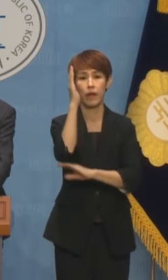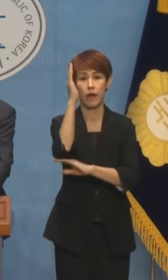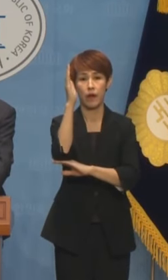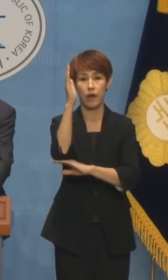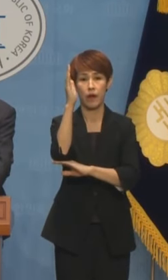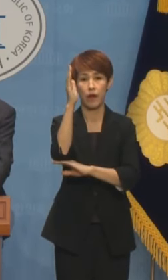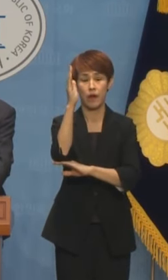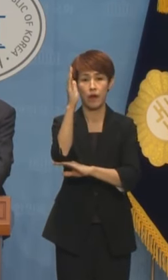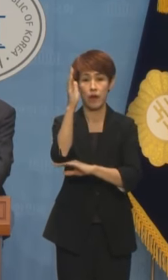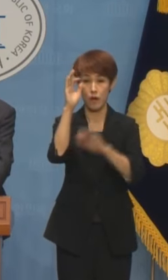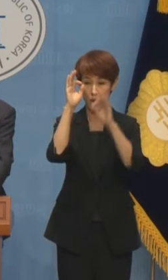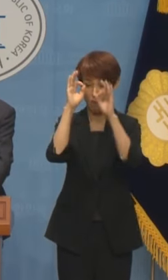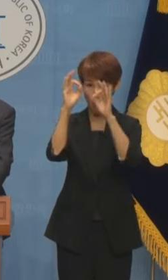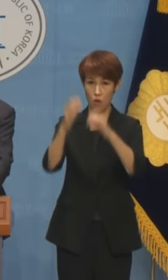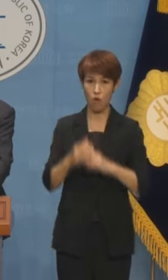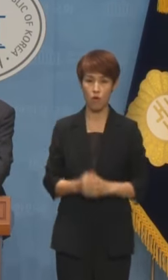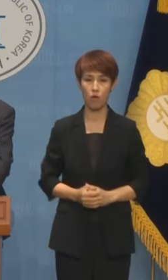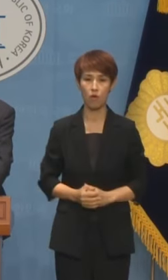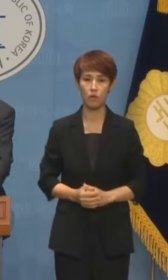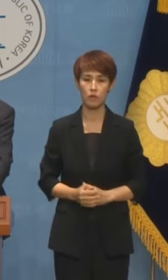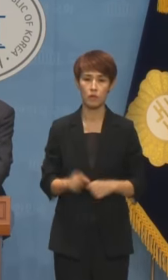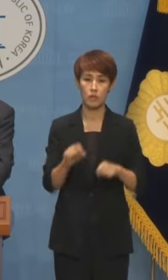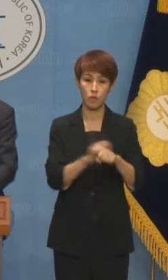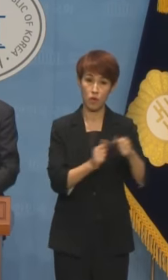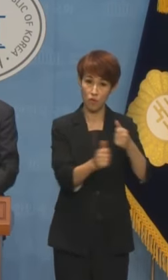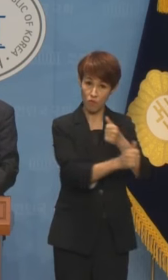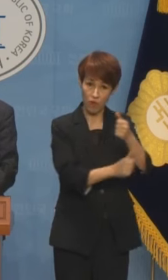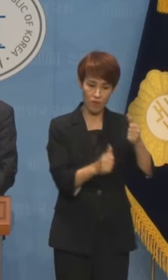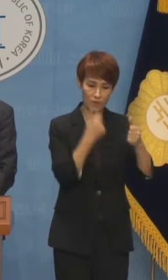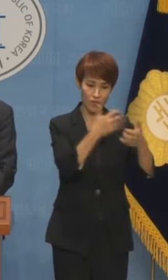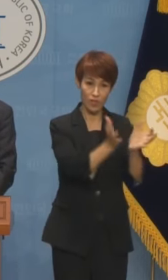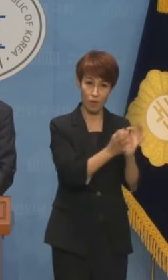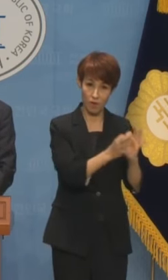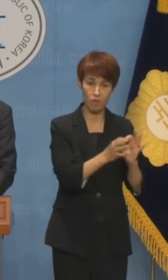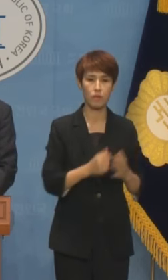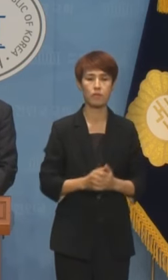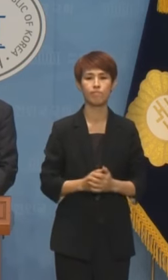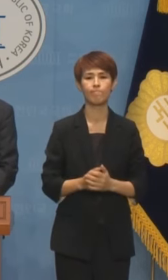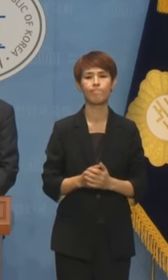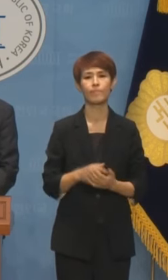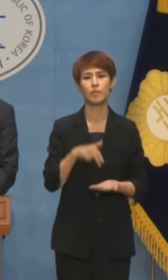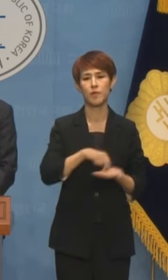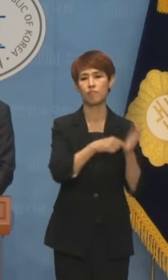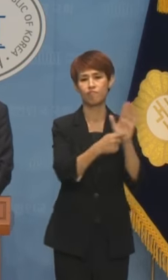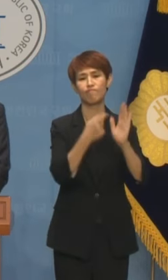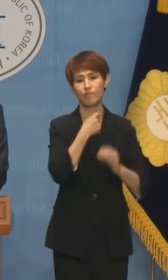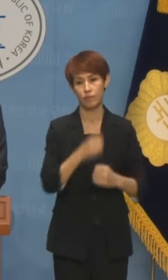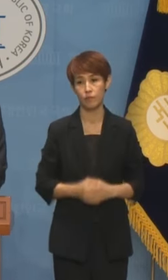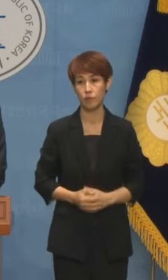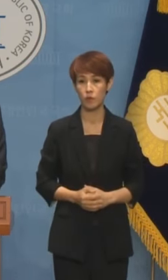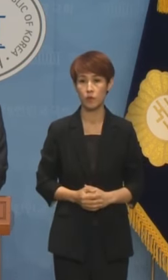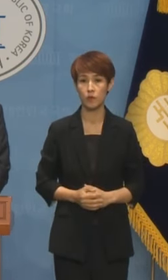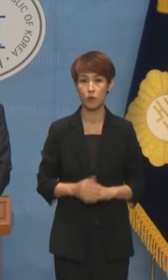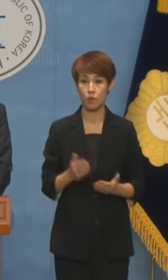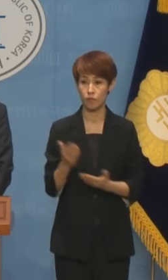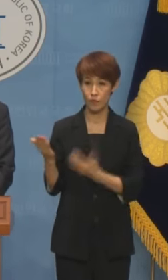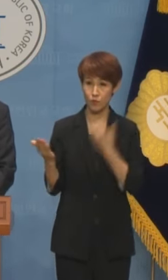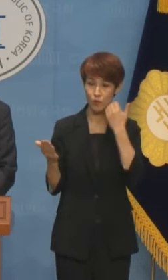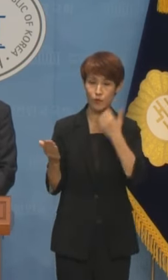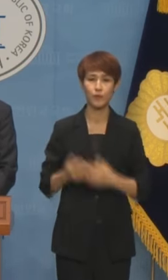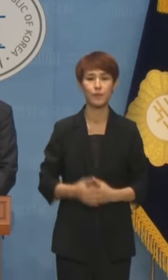저희 민주당 연금특위위원들의 입장을 발표해서 왔습니다. 먼저 오늘 참석하신 분 같이 소개하겠습니다.